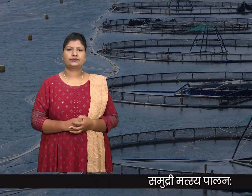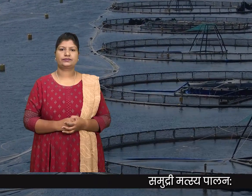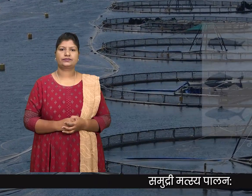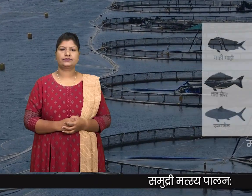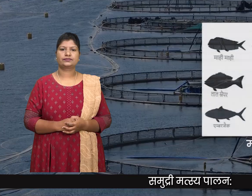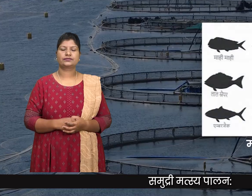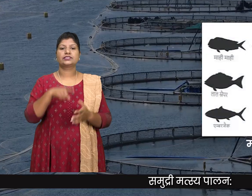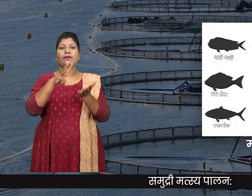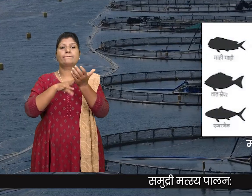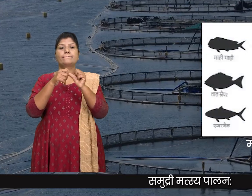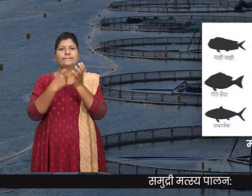समुद्री मत्स्य पालन।